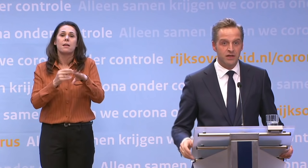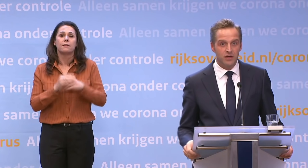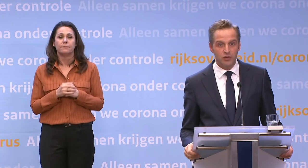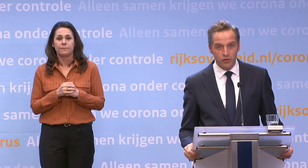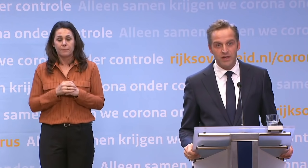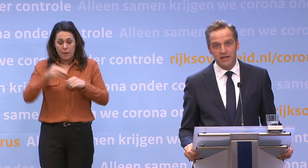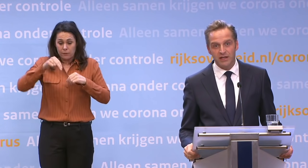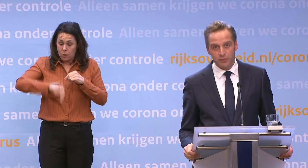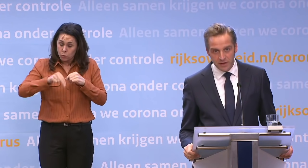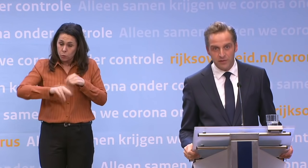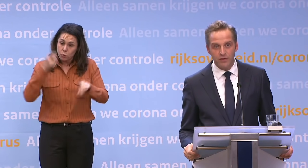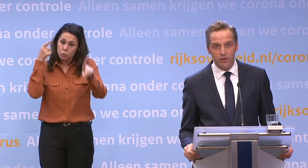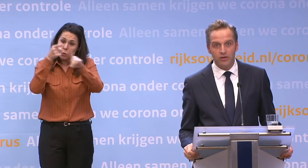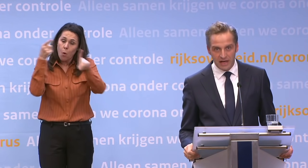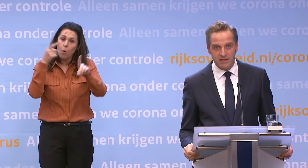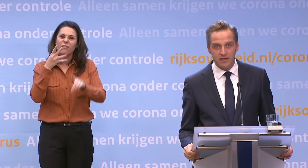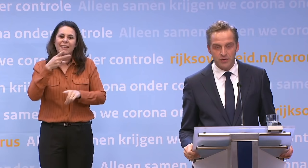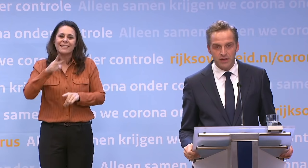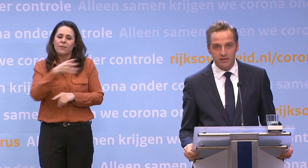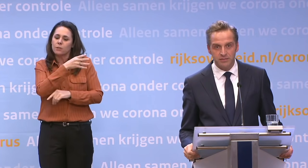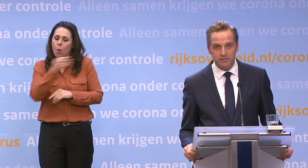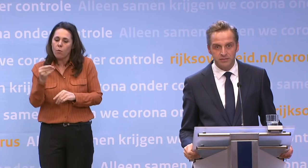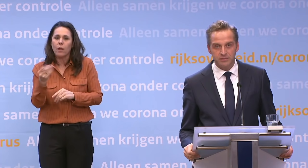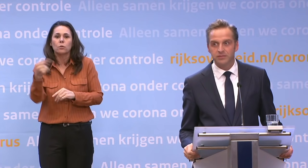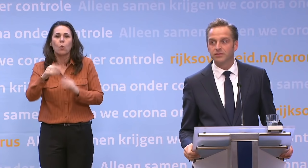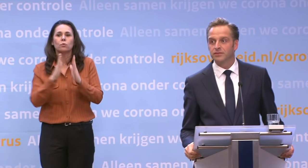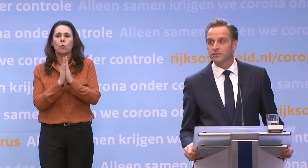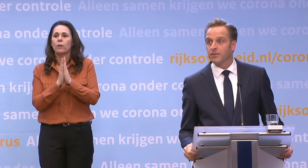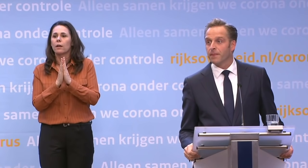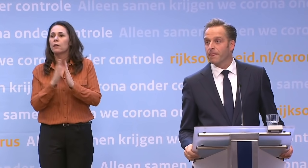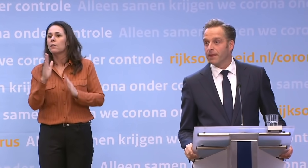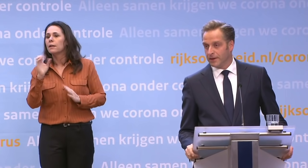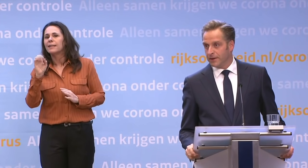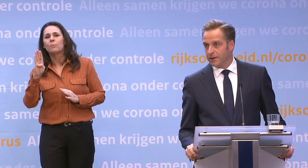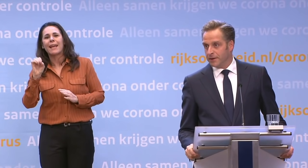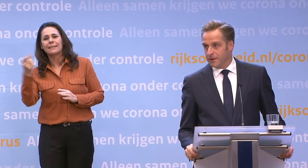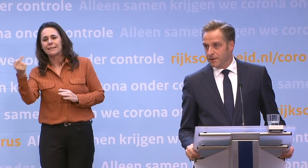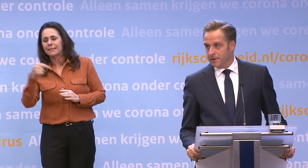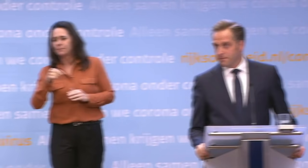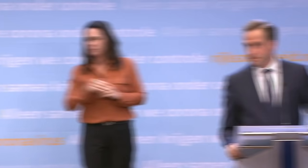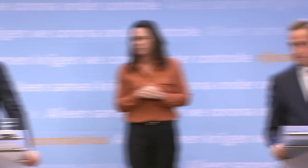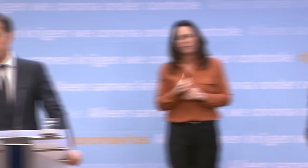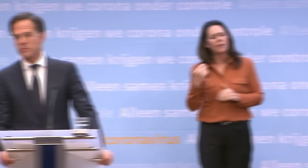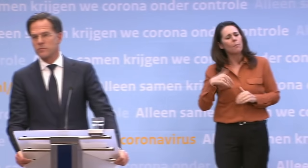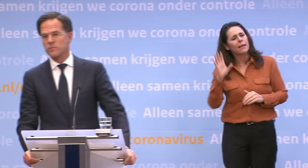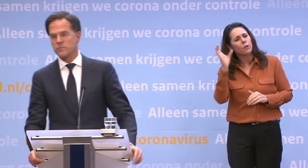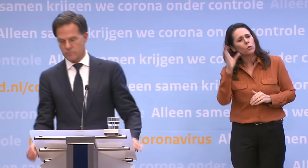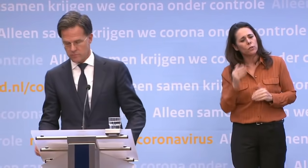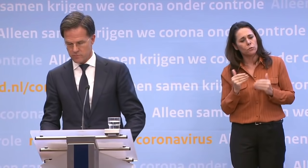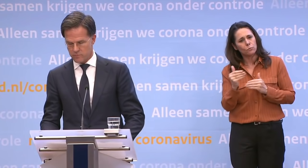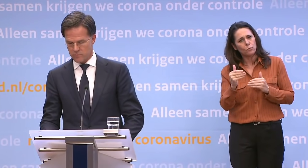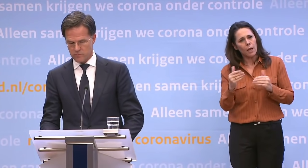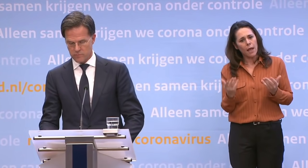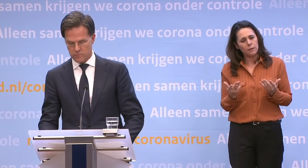is de doelstelling gericht op 2400 aanstaande zondag. Okay. SBS en daarna BNR. Meneer Rutte, is een verdergaande lockdown dus